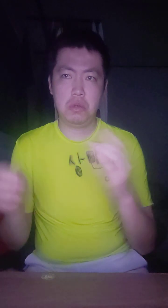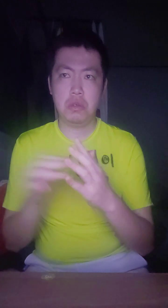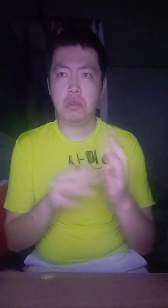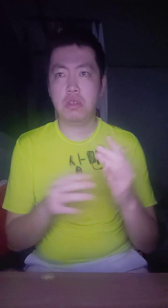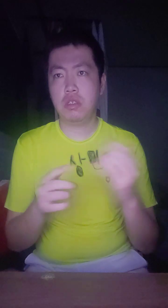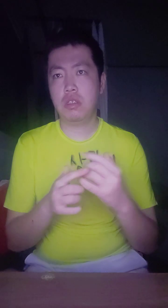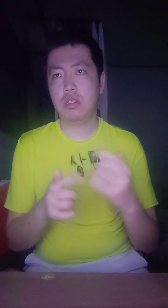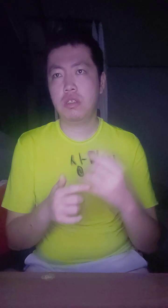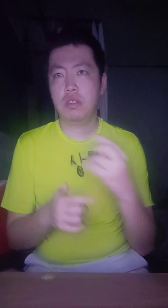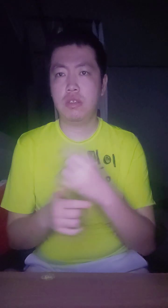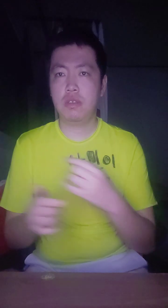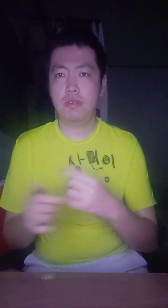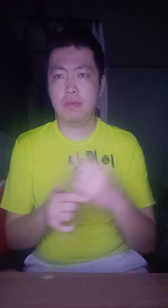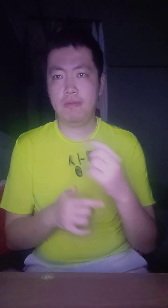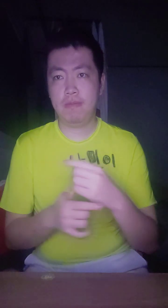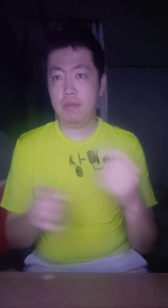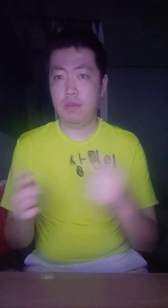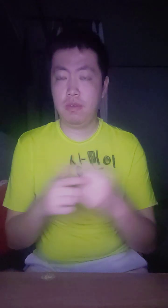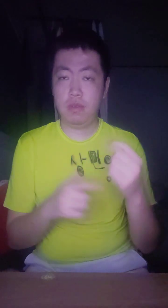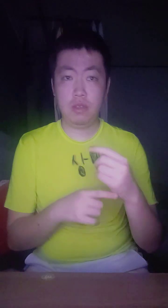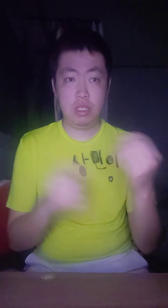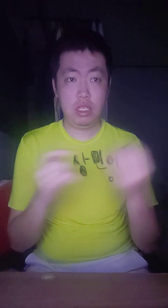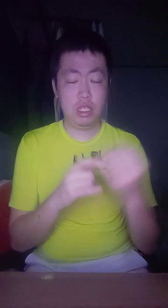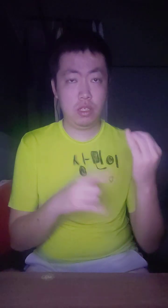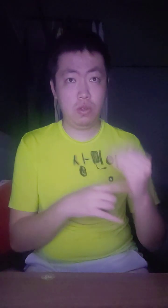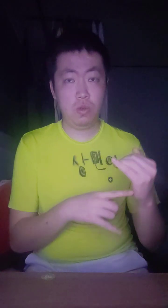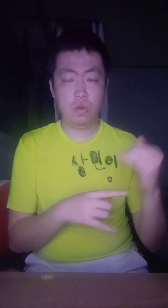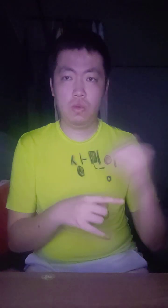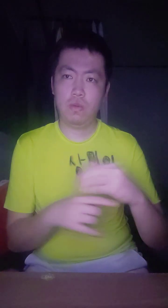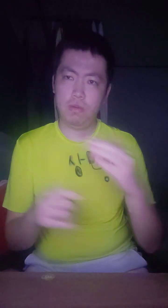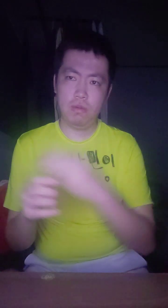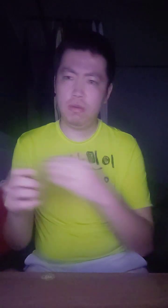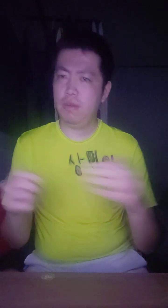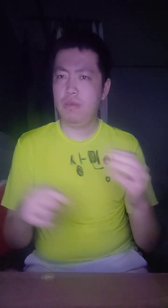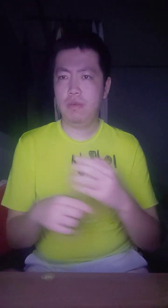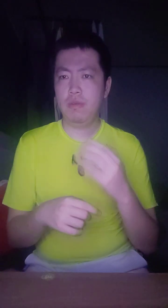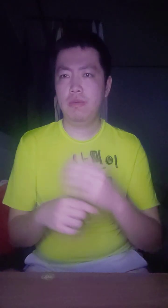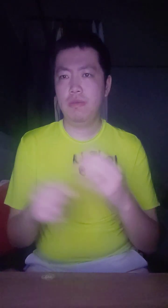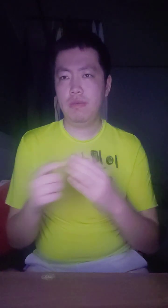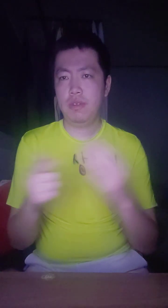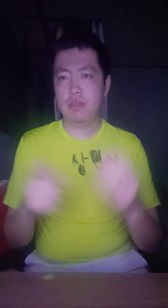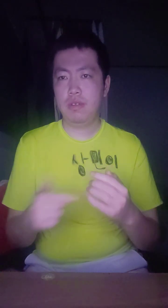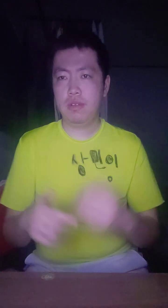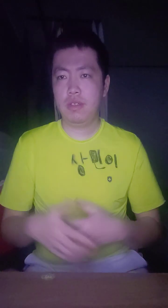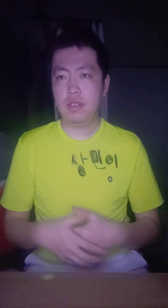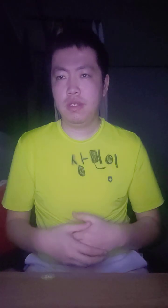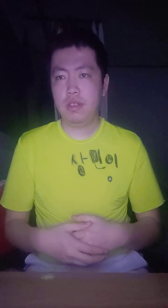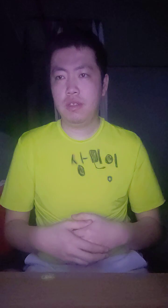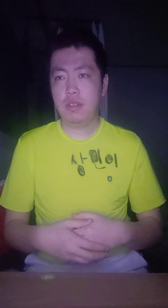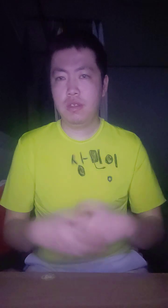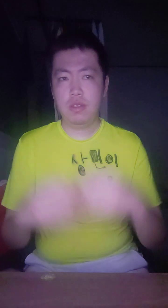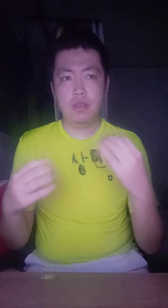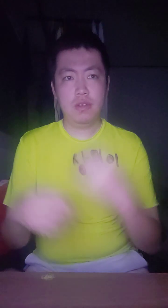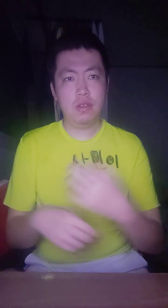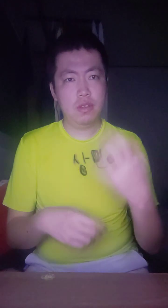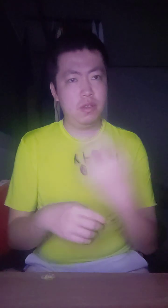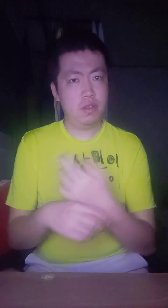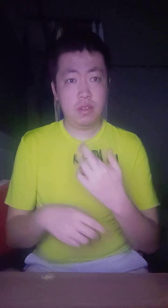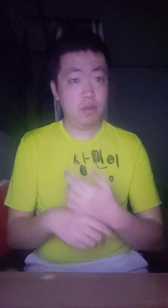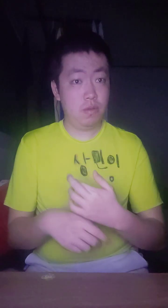피해자의 수치심에 공감을 못하며 변명으로 일관하고 반성하지 않는다고 적시했습니다. 지금은 뭐 아무렇지도 않게 막